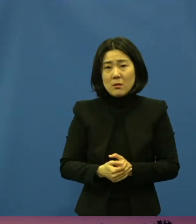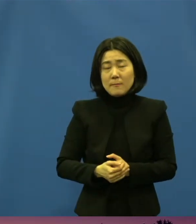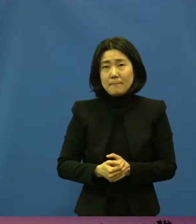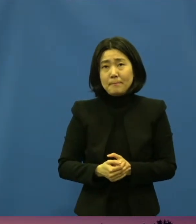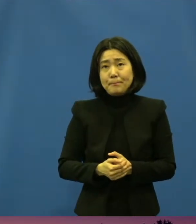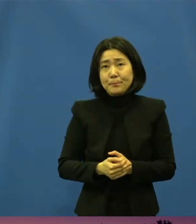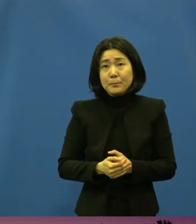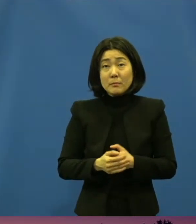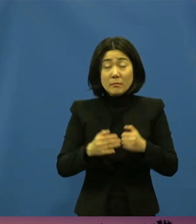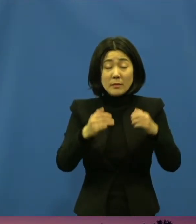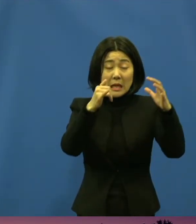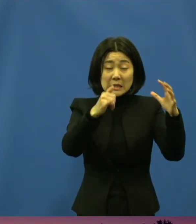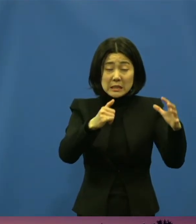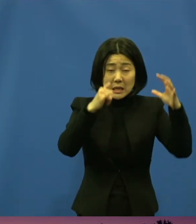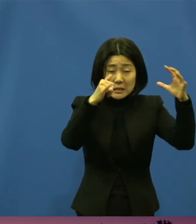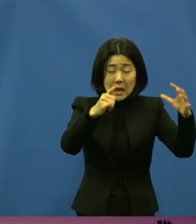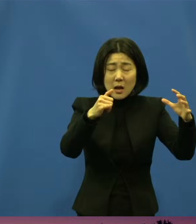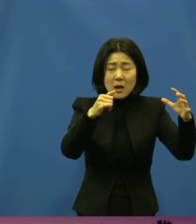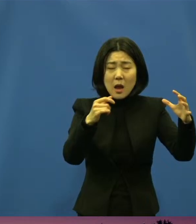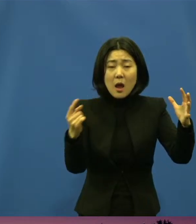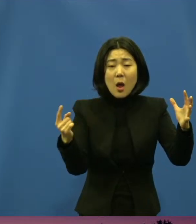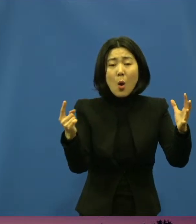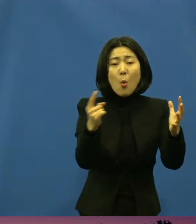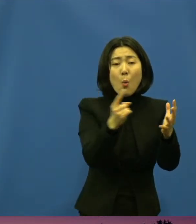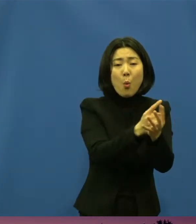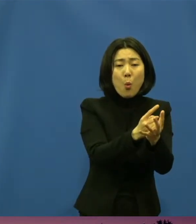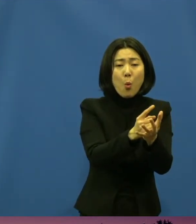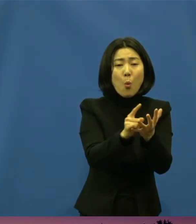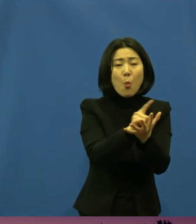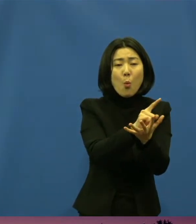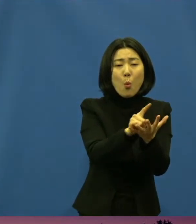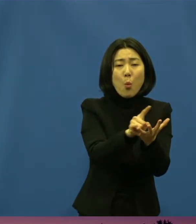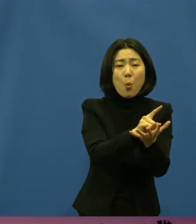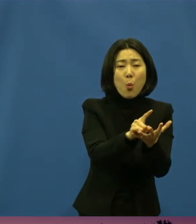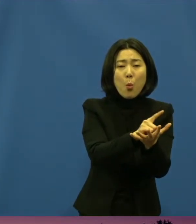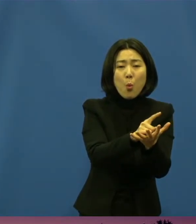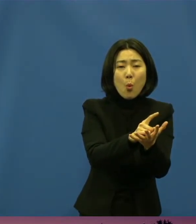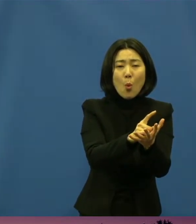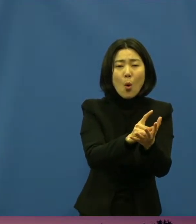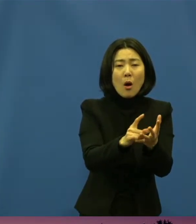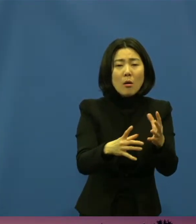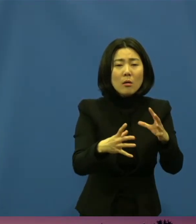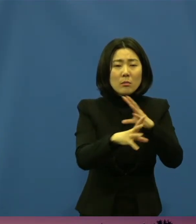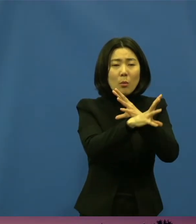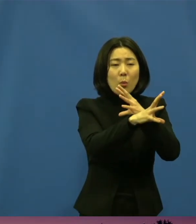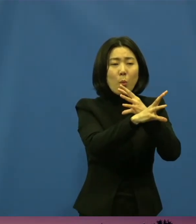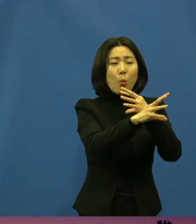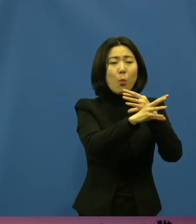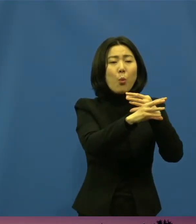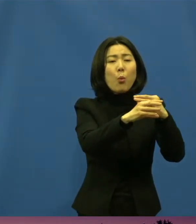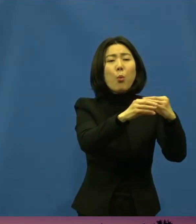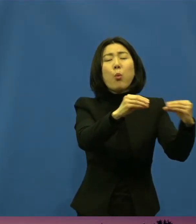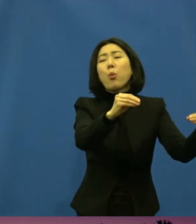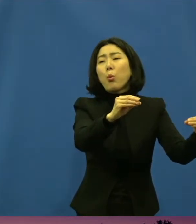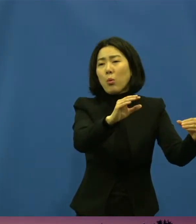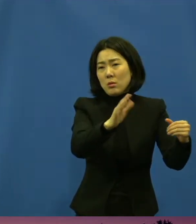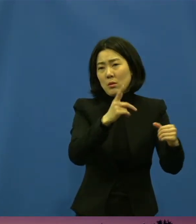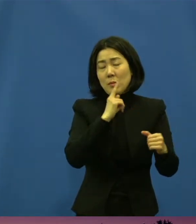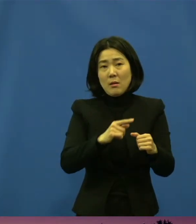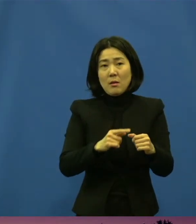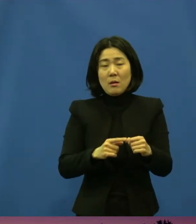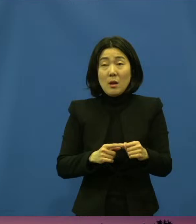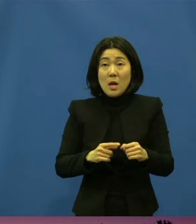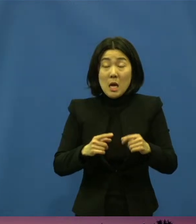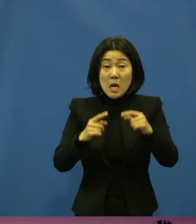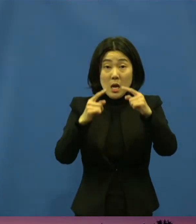이 세속화라는 이 말을 쓰는 것은 교회가 더 이상 세상에 영향을 줄 수 없을 만큼 교회가 세상을 닮아